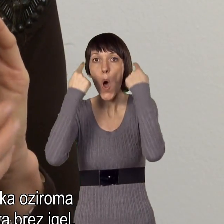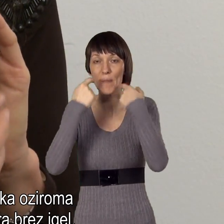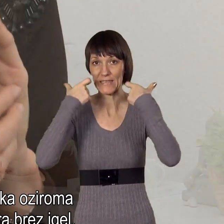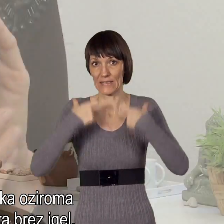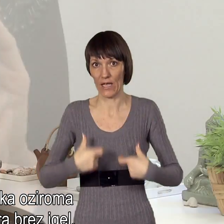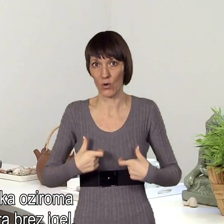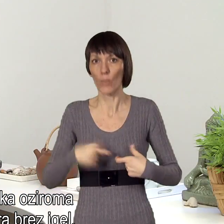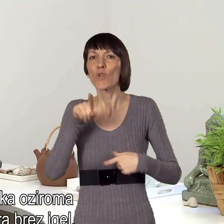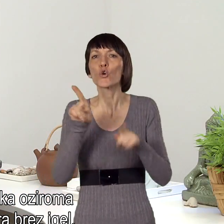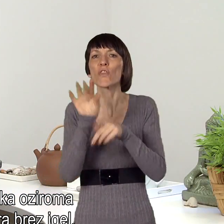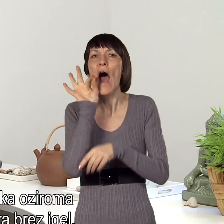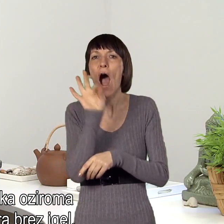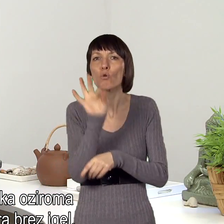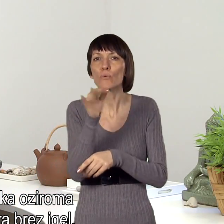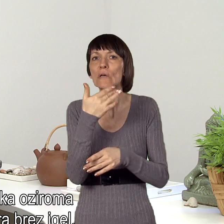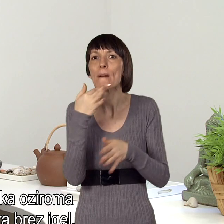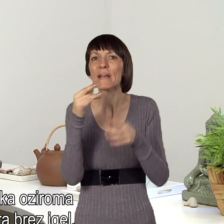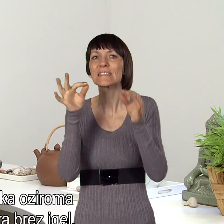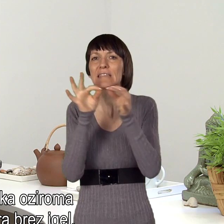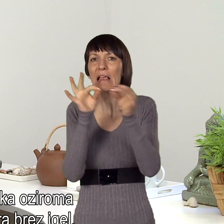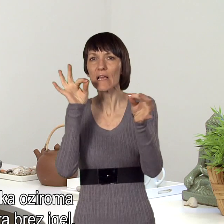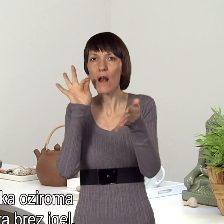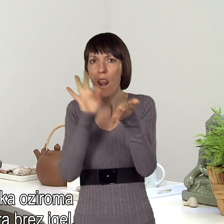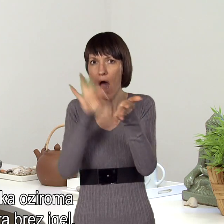tehnika oziroma akupunktura brez igel.